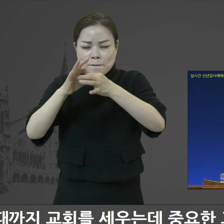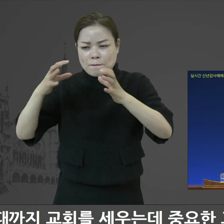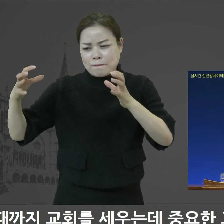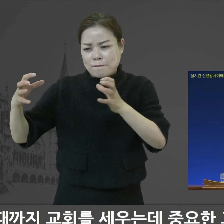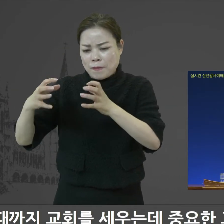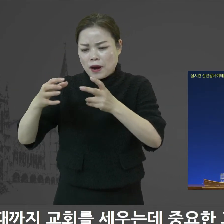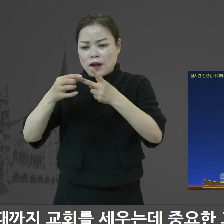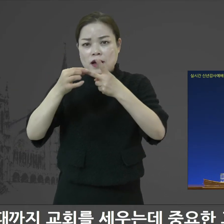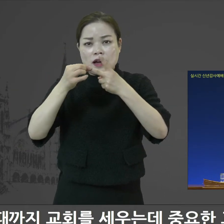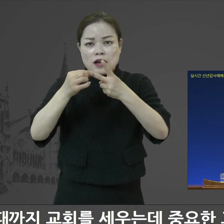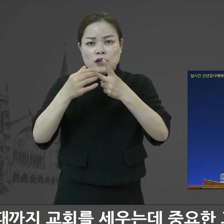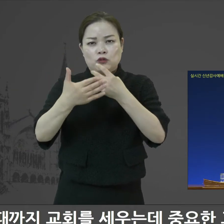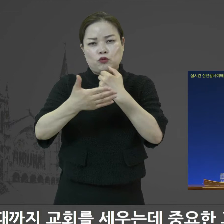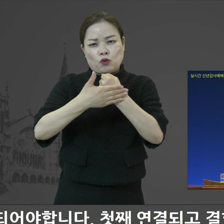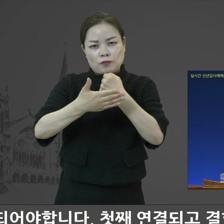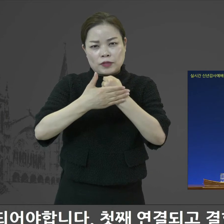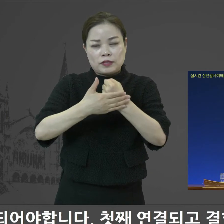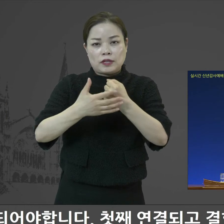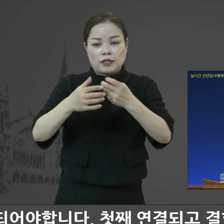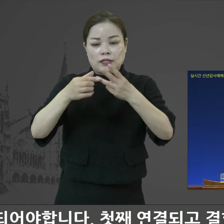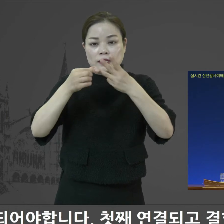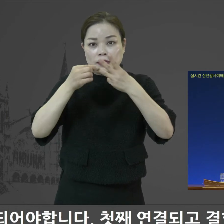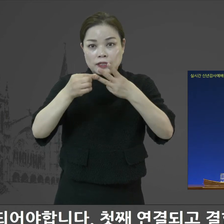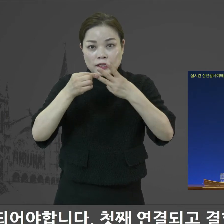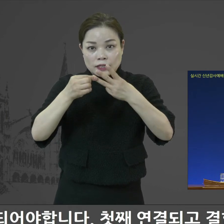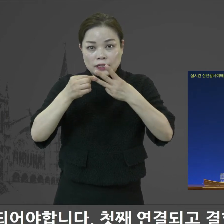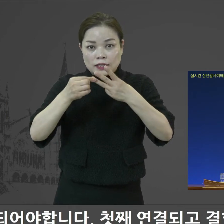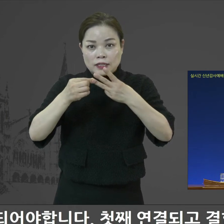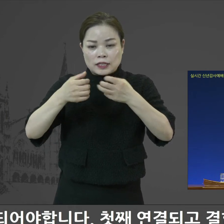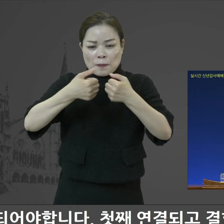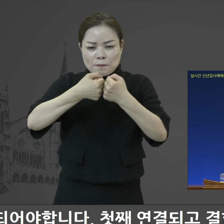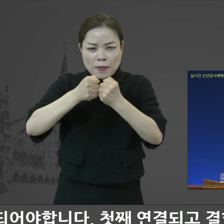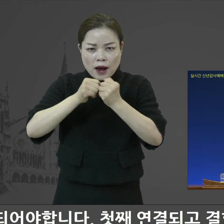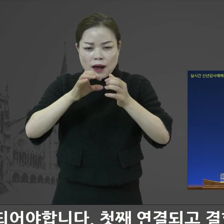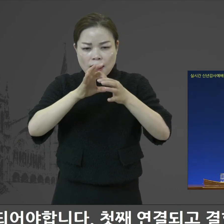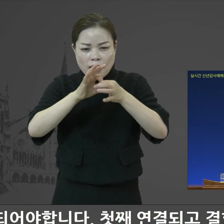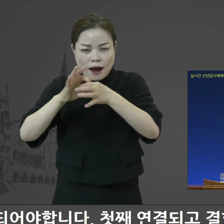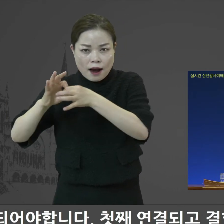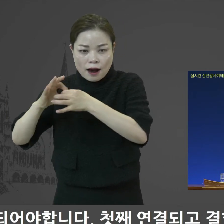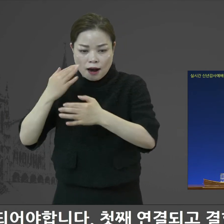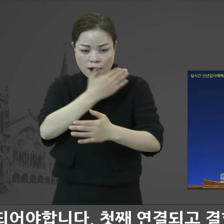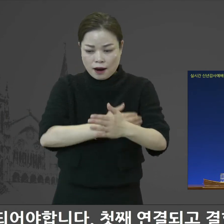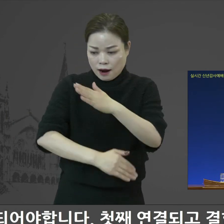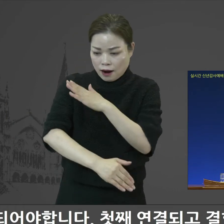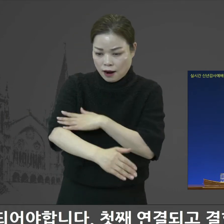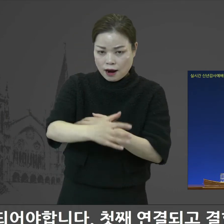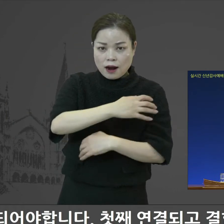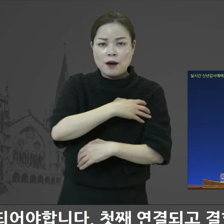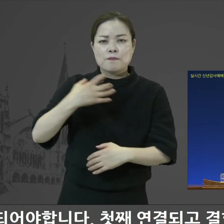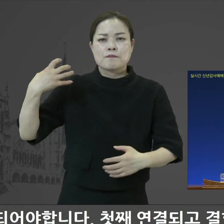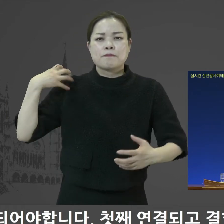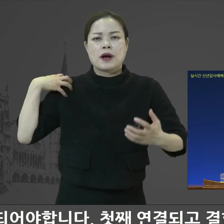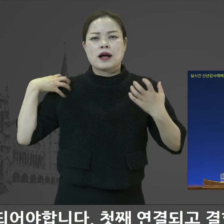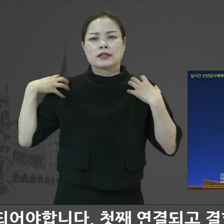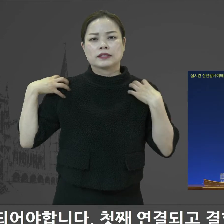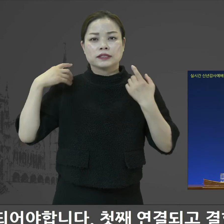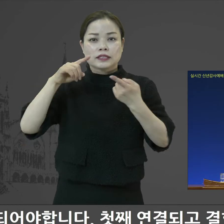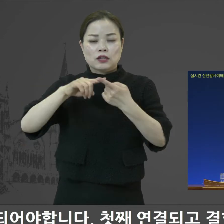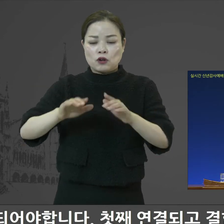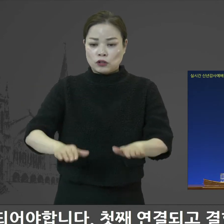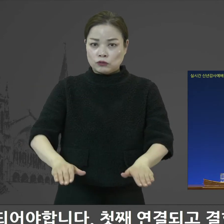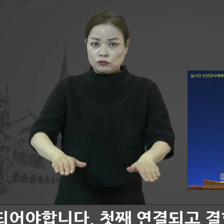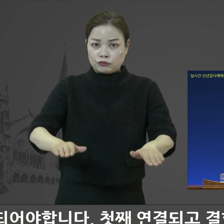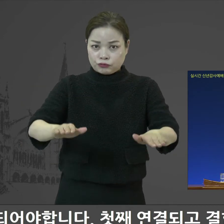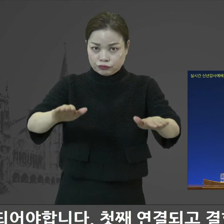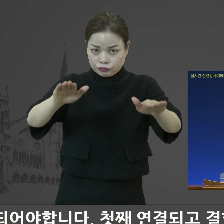두 번째, 돕는 역할을 한다. 세 번째, 마디로 연결된 각 지체들이 그 분량대로 성장할 수